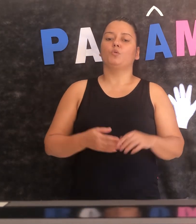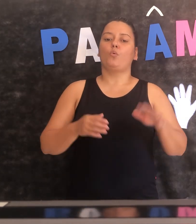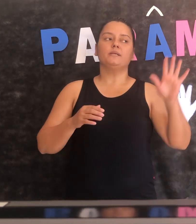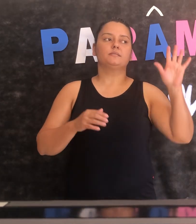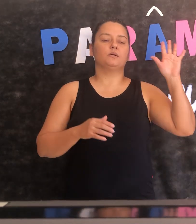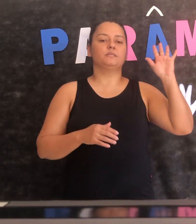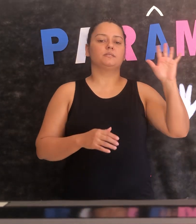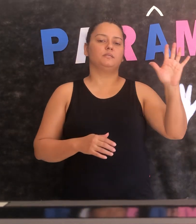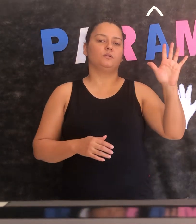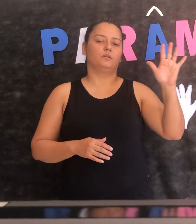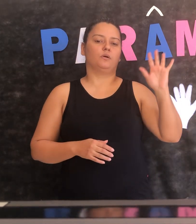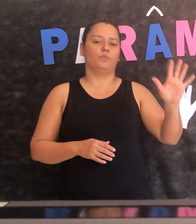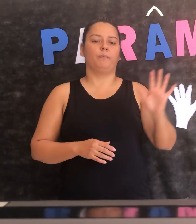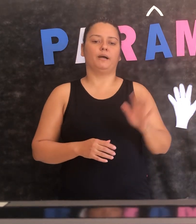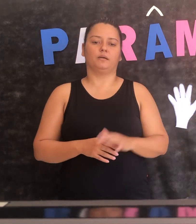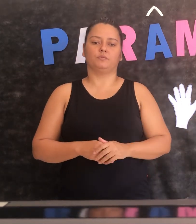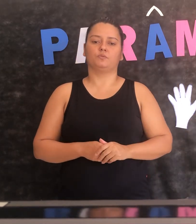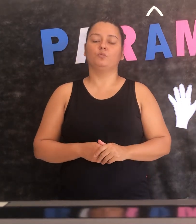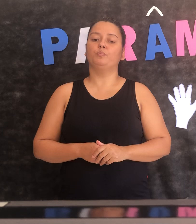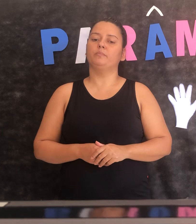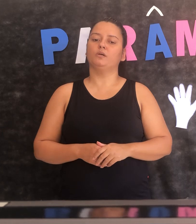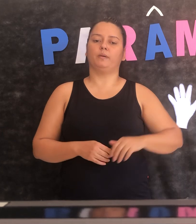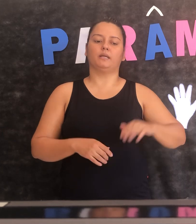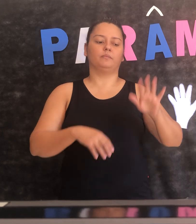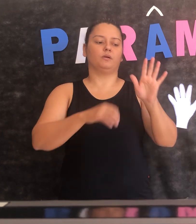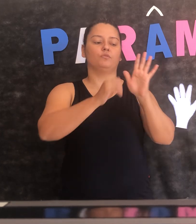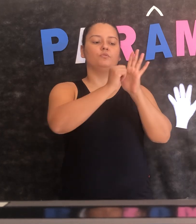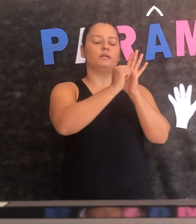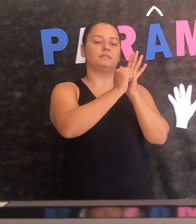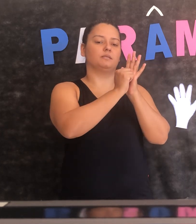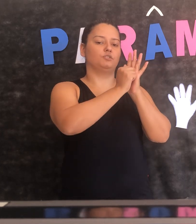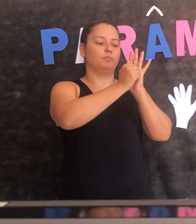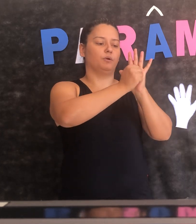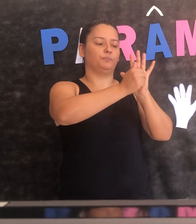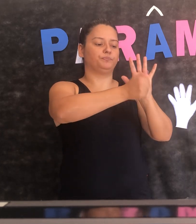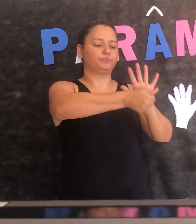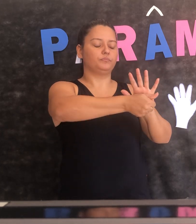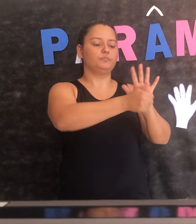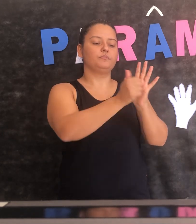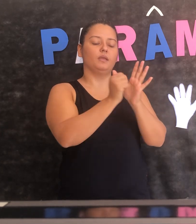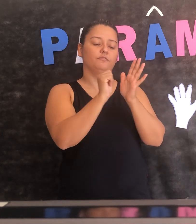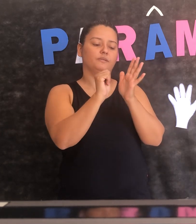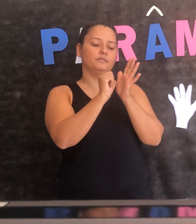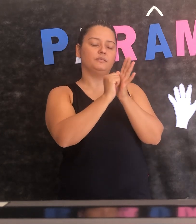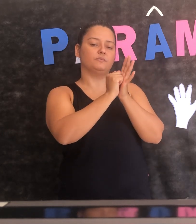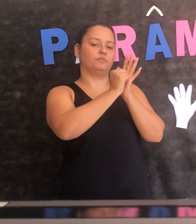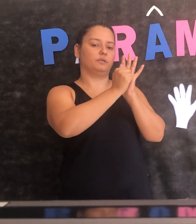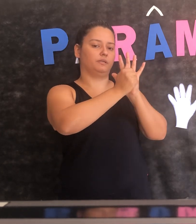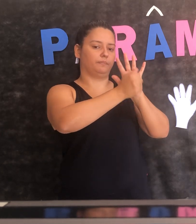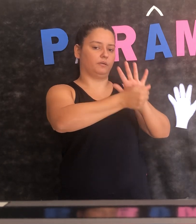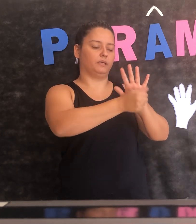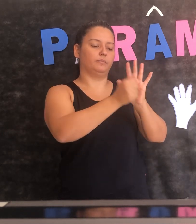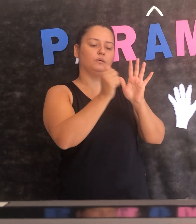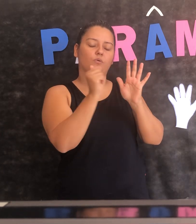quais são esses 5, então, parâmetros? O primeiro parâmetro é a configuração de mão. Fazendo esse movimento aqui, a palma da mão, com a